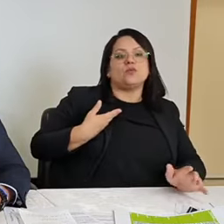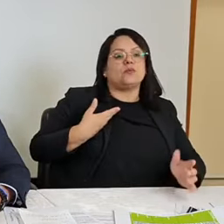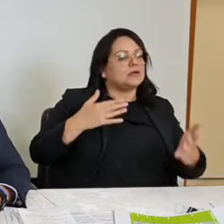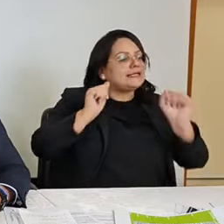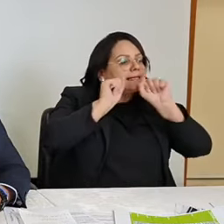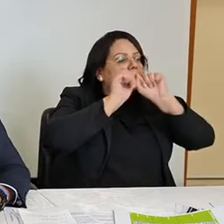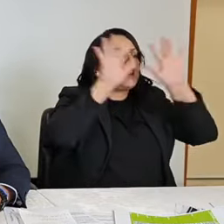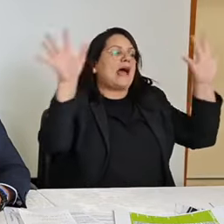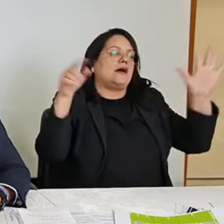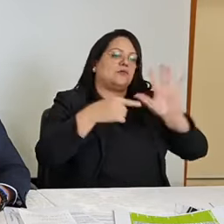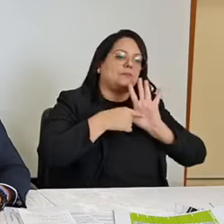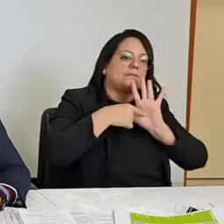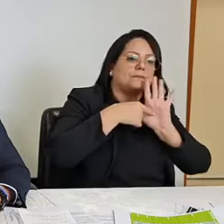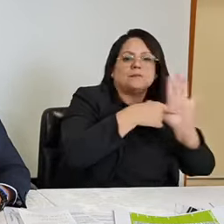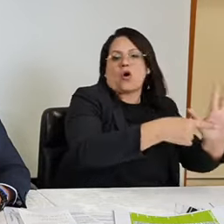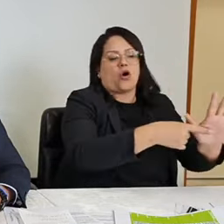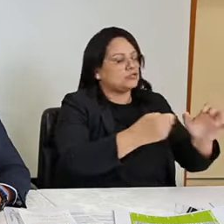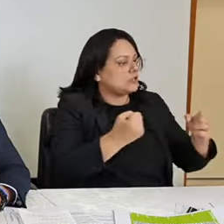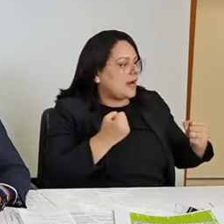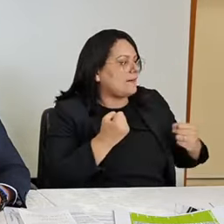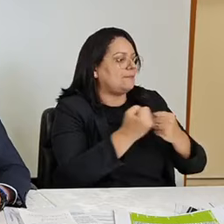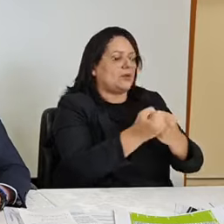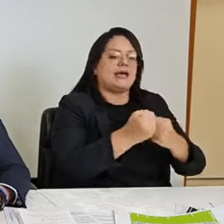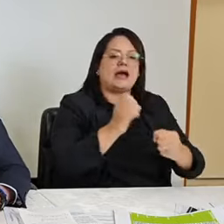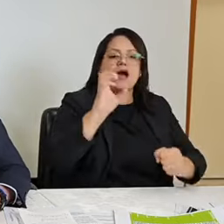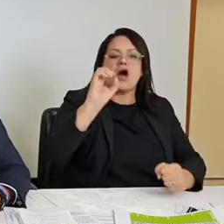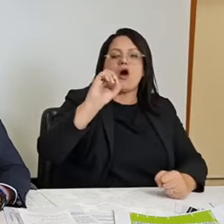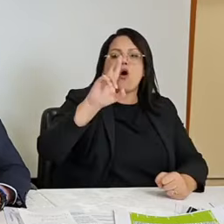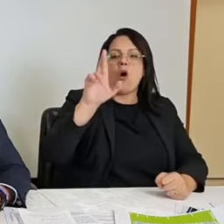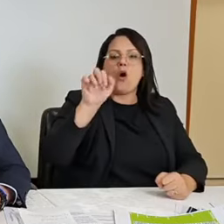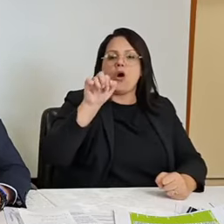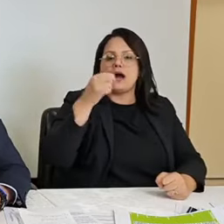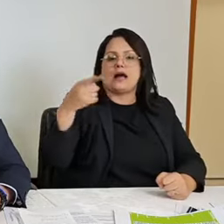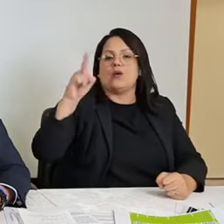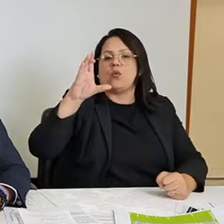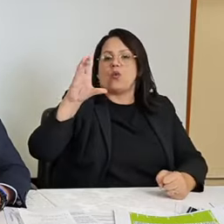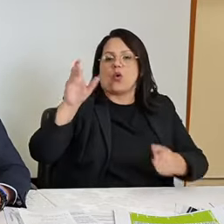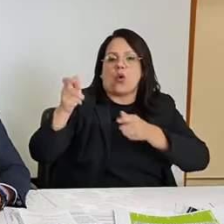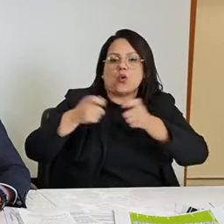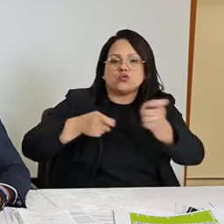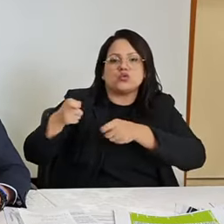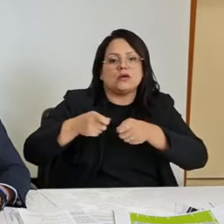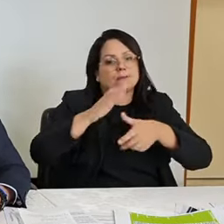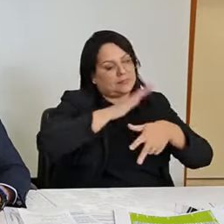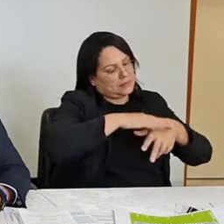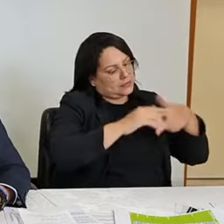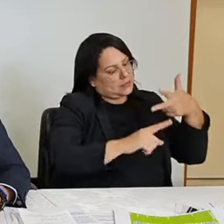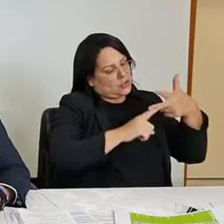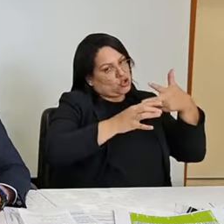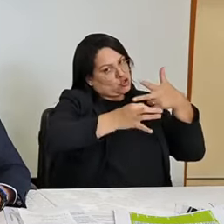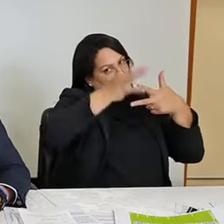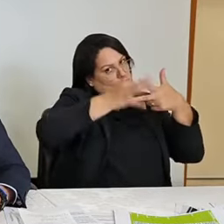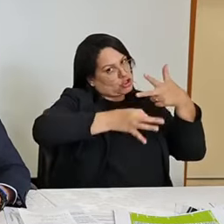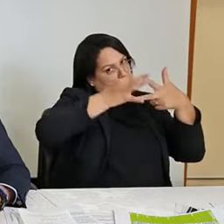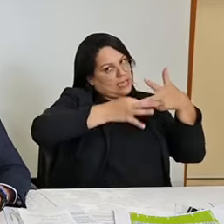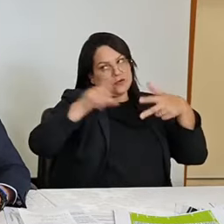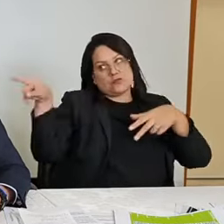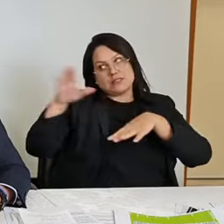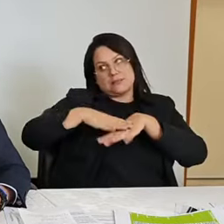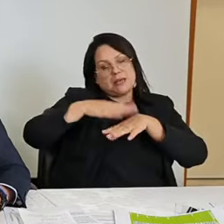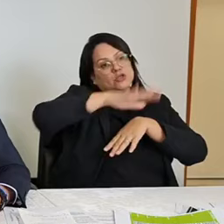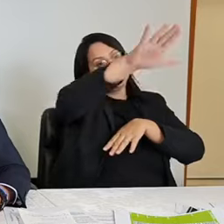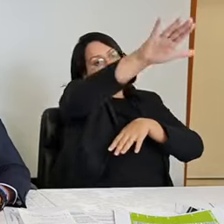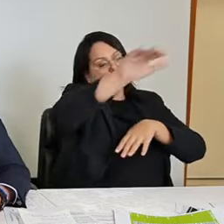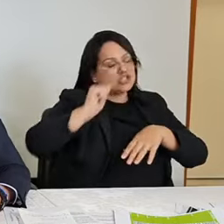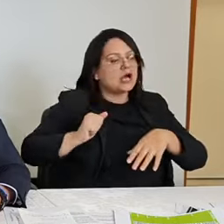toda a informação, ser transparente, apoiar os órgãos de controle. Isso a gente está fazendo. Agora, quem julga é o judiciário. Aí o senhor chama aqui um juiz ou algum